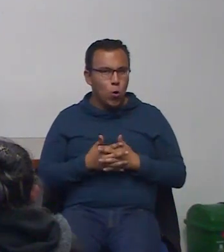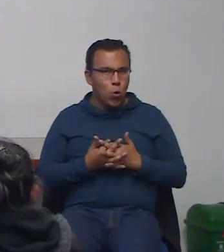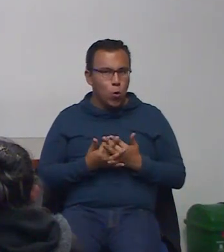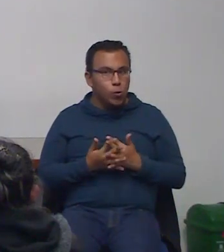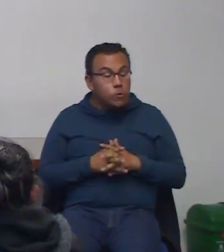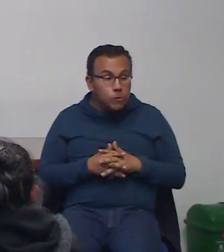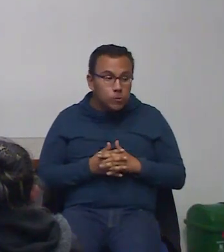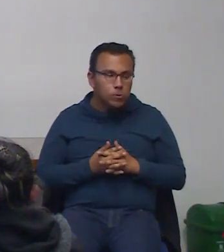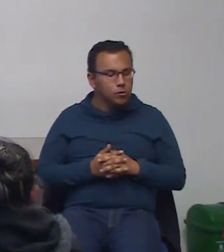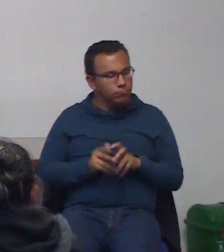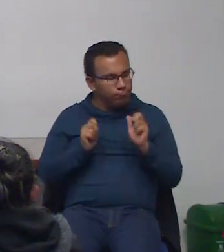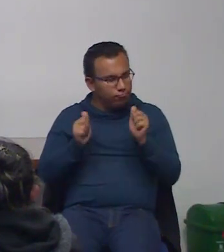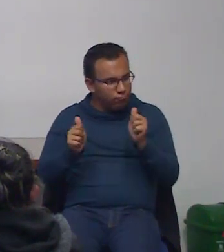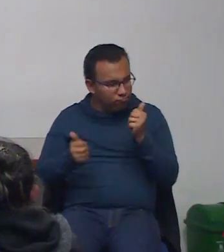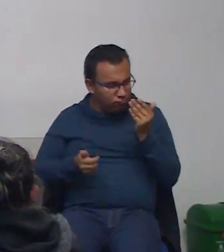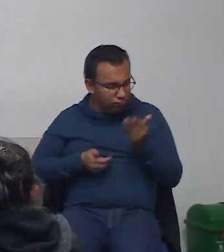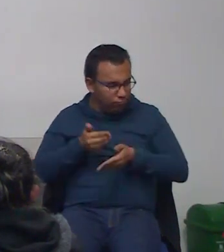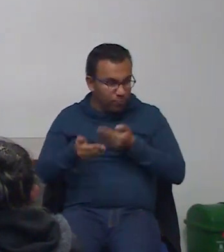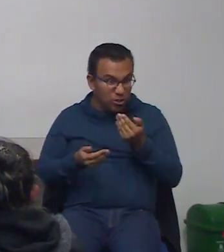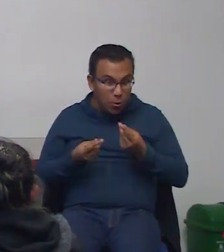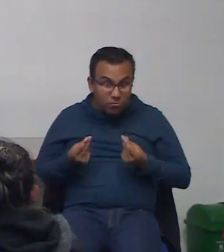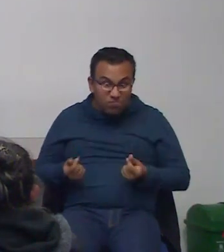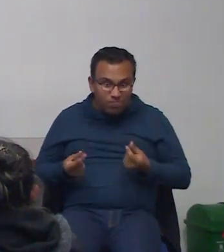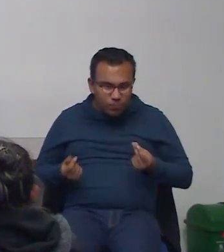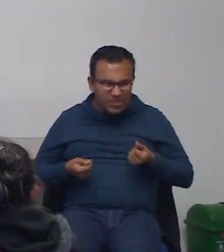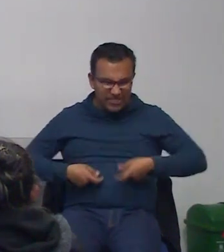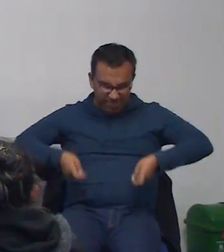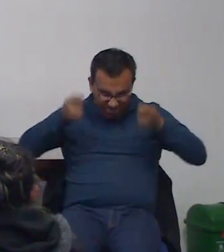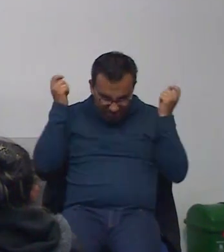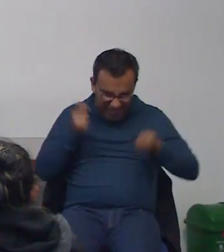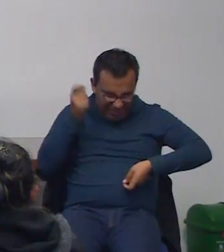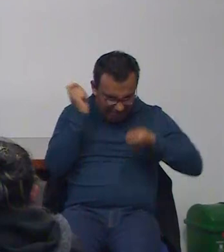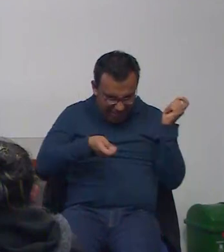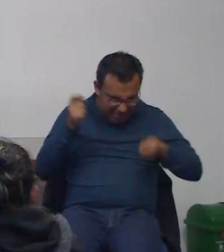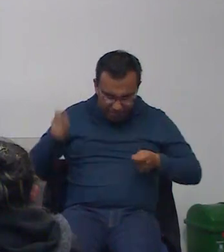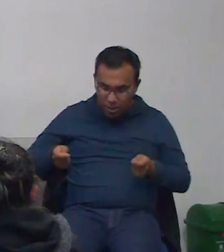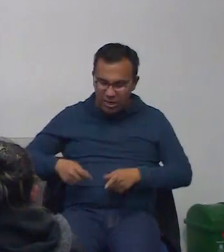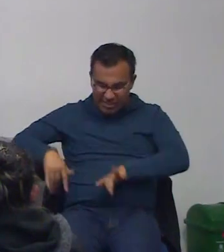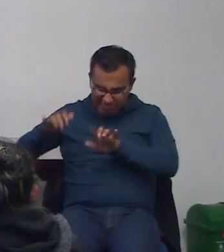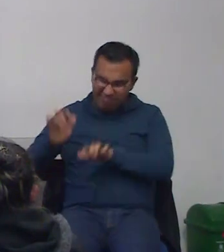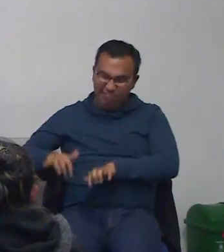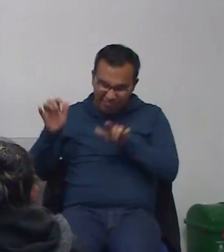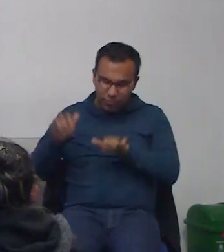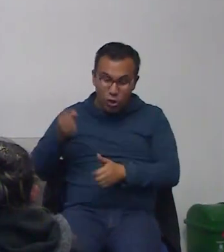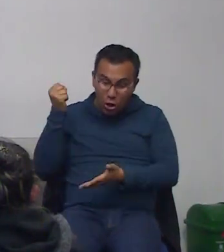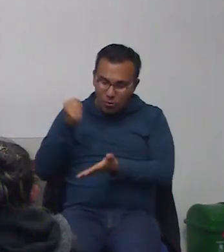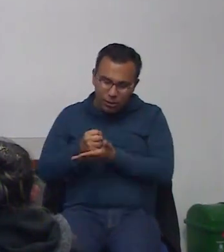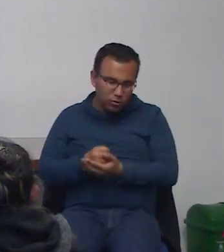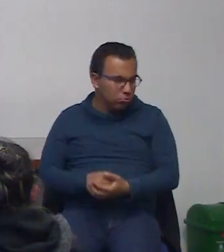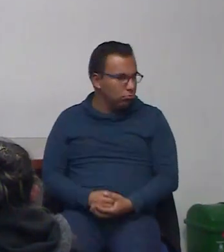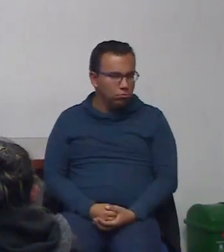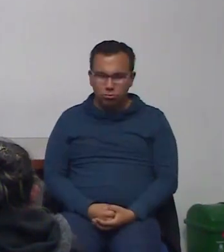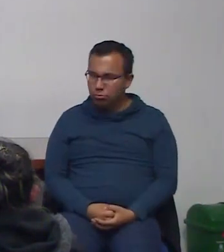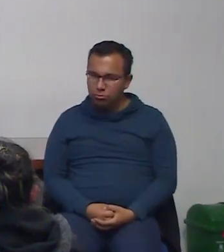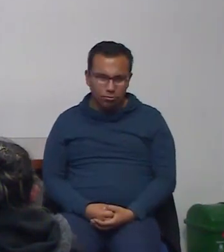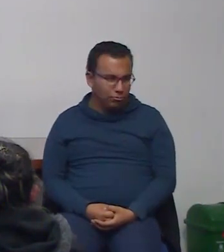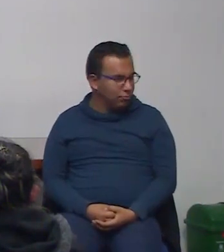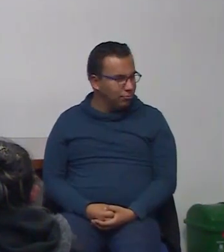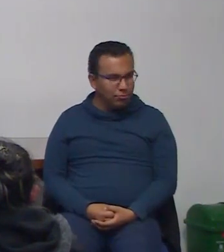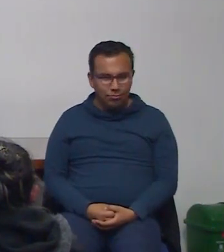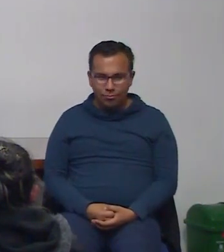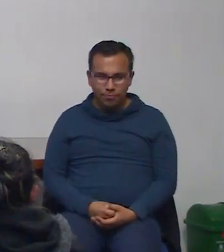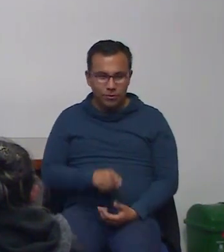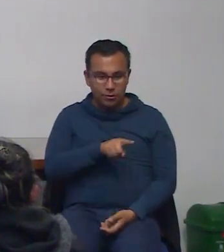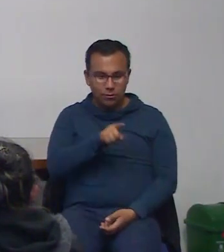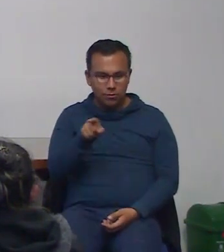También quiero dejar que ellos vayan a su ritmo y yo no los quiero sentar en la batería y en el teclado obligatoriamente porque porque estoy